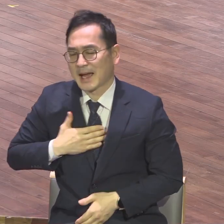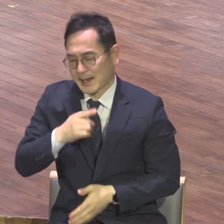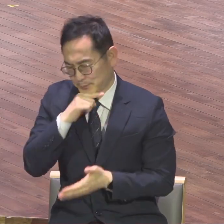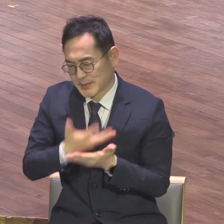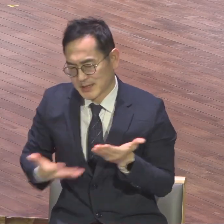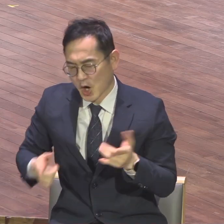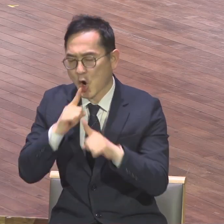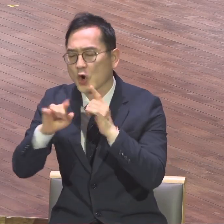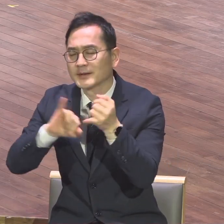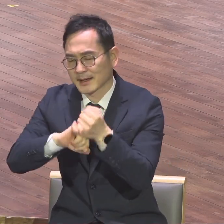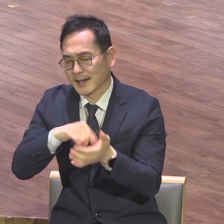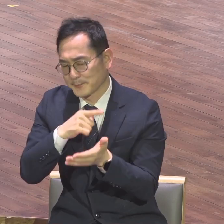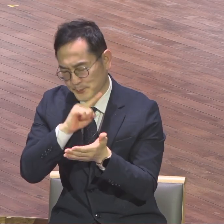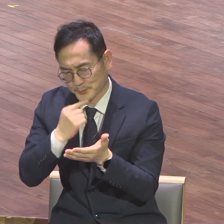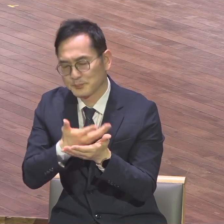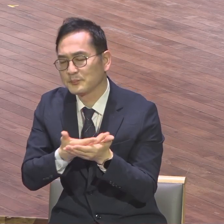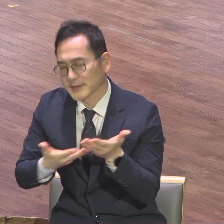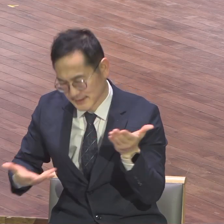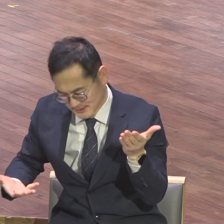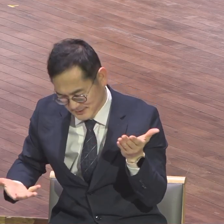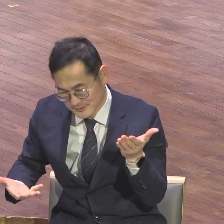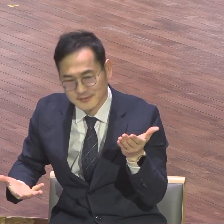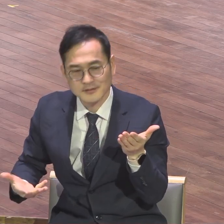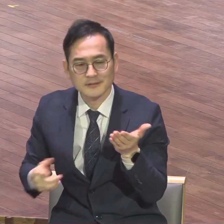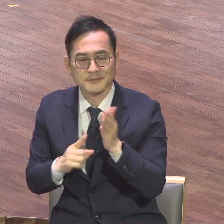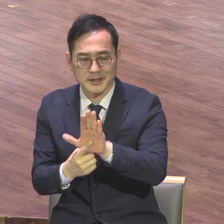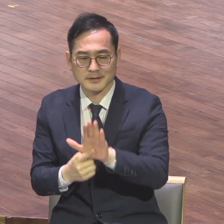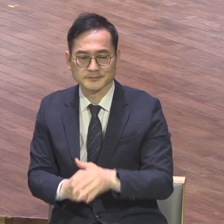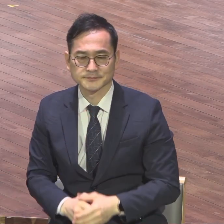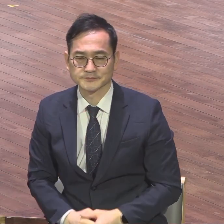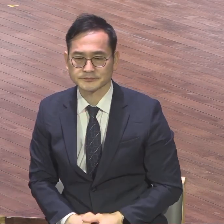곧 언약의 피니라. 아멘.